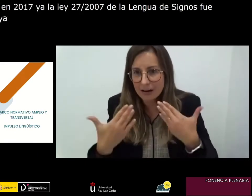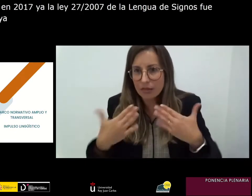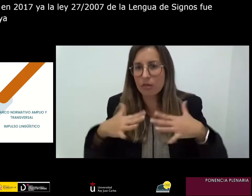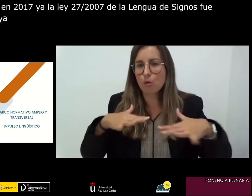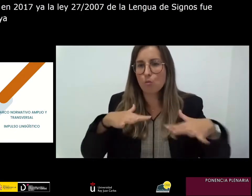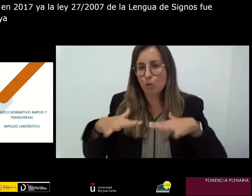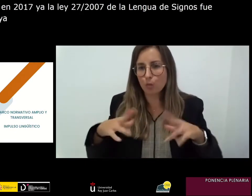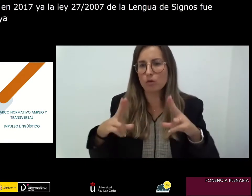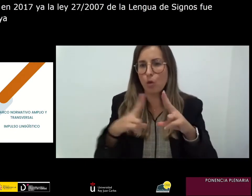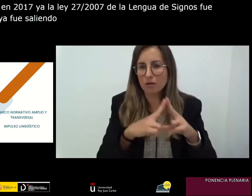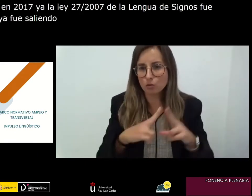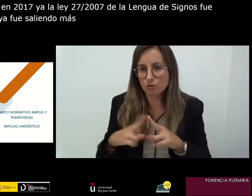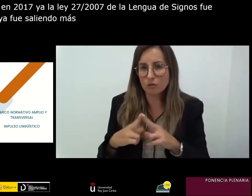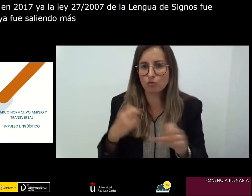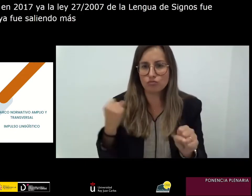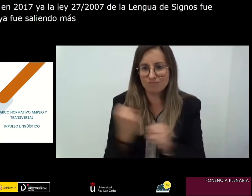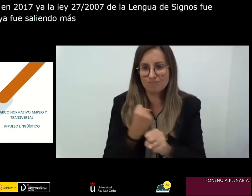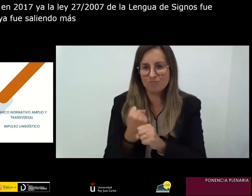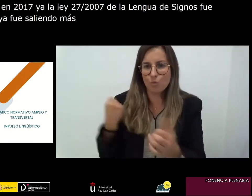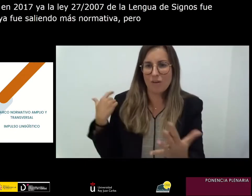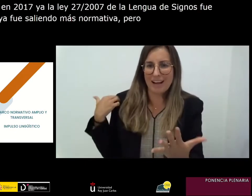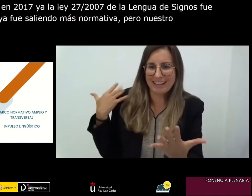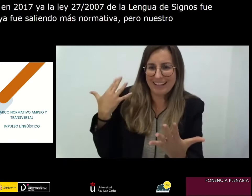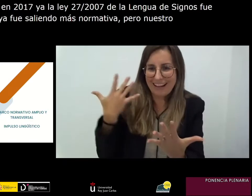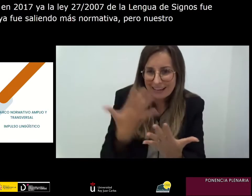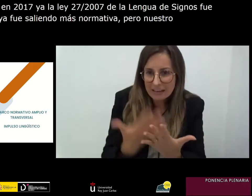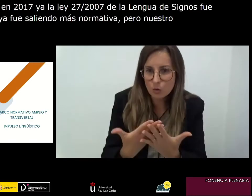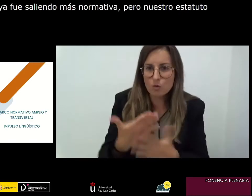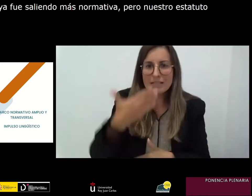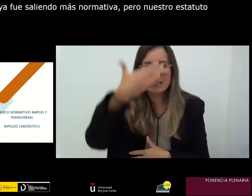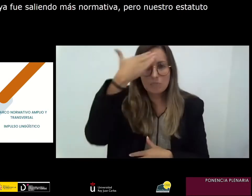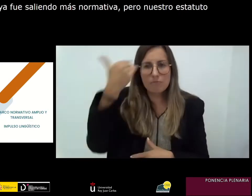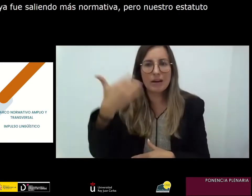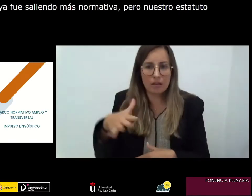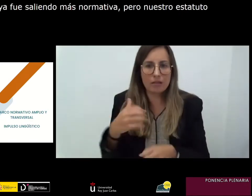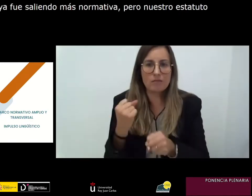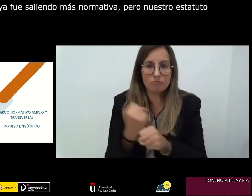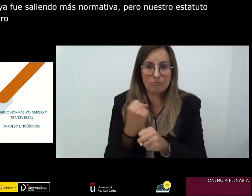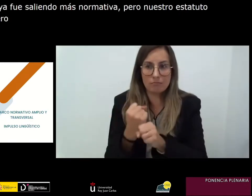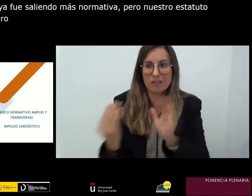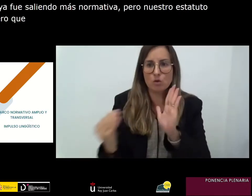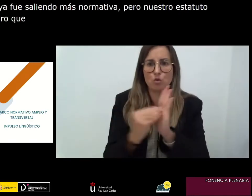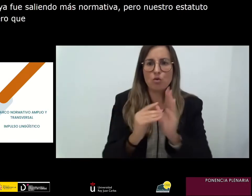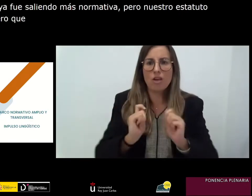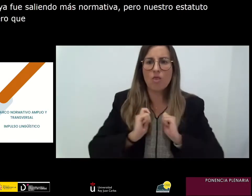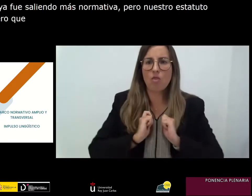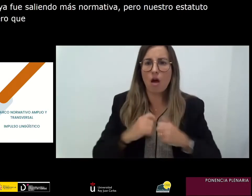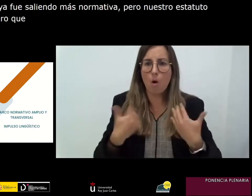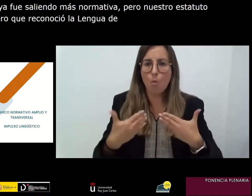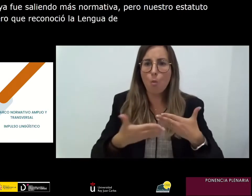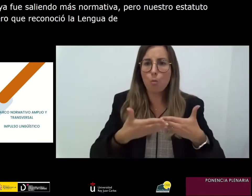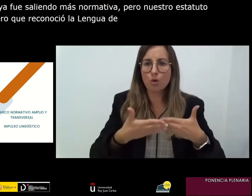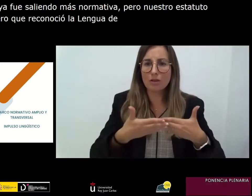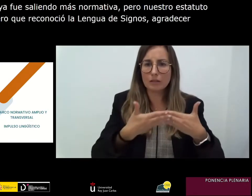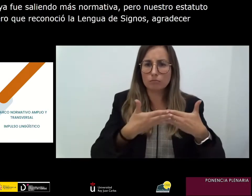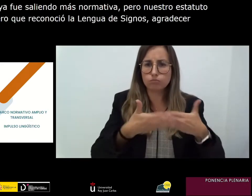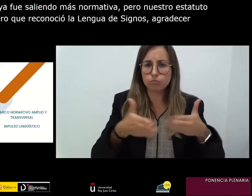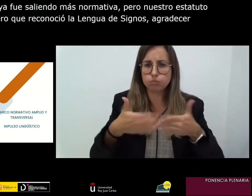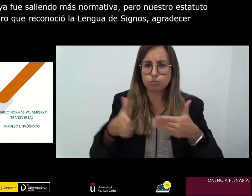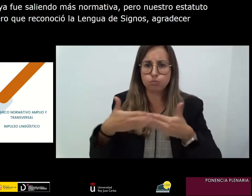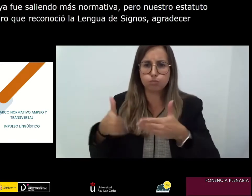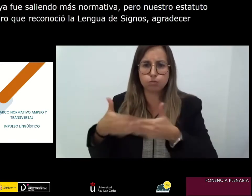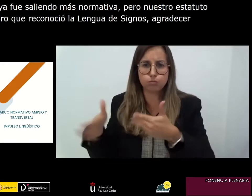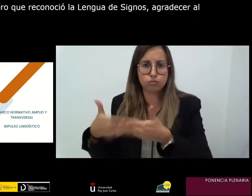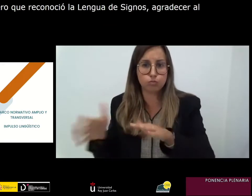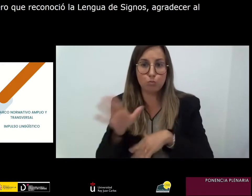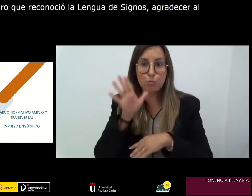primero que reconoció en este sentido la lengua de signos. Agradecer al movimiento asociativo todo el trabajo, la trayectoria que se merece que nos